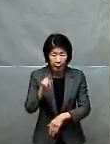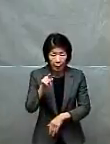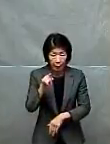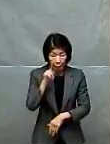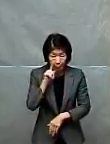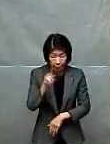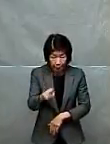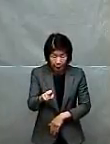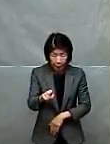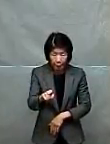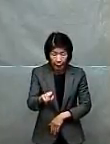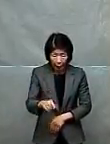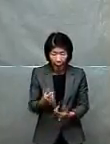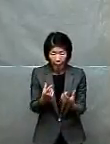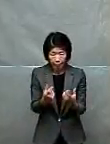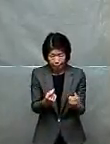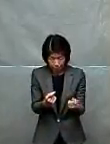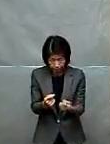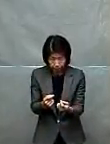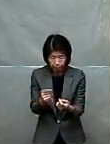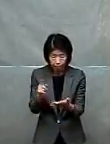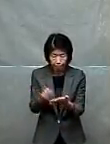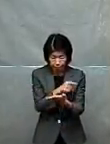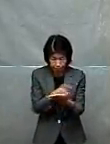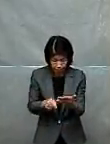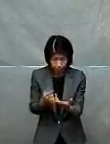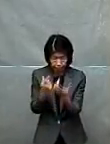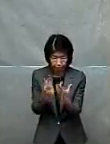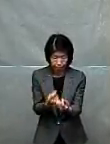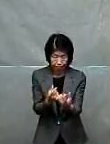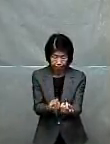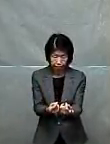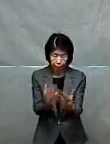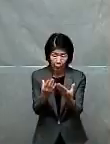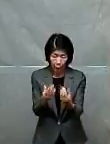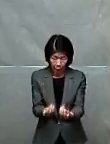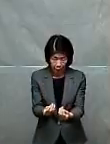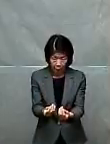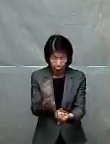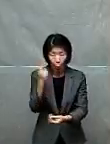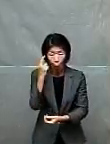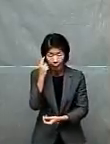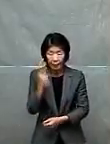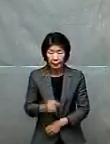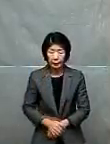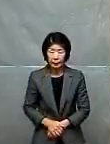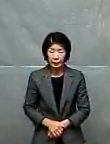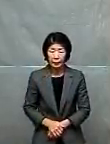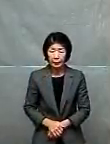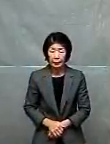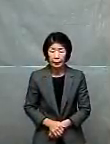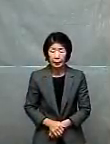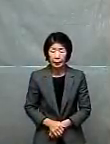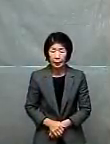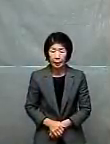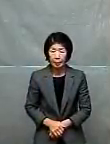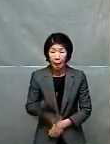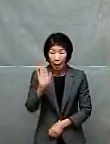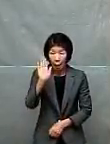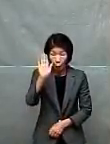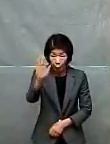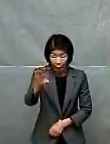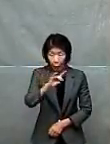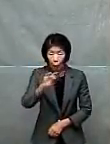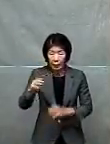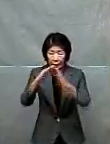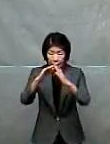まあ、あのきっちりと対応されたのかなというふうに思っております。ただそれが今からの議会